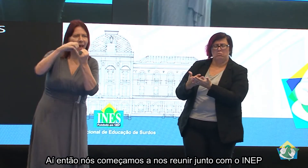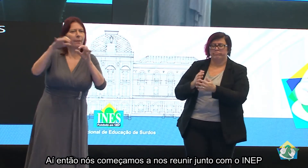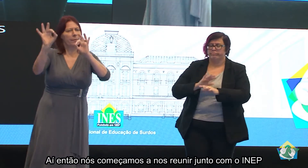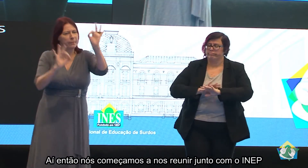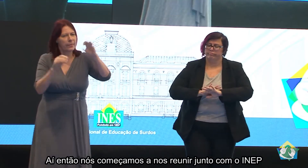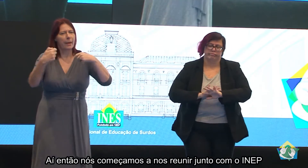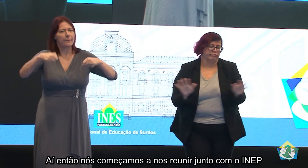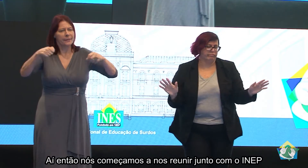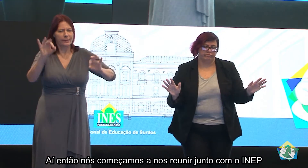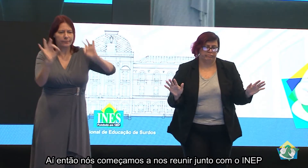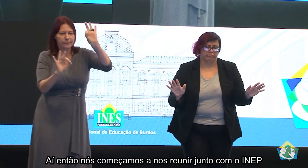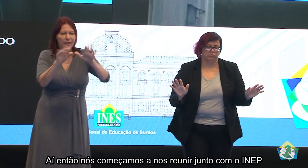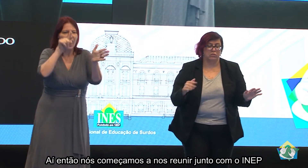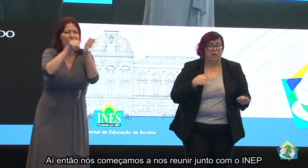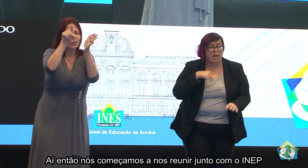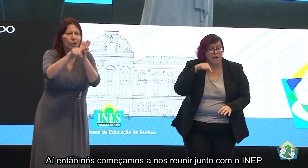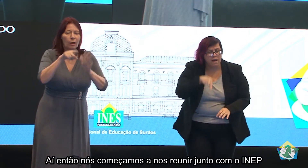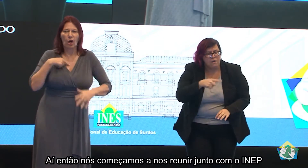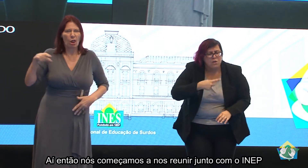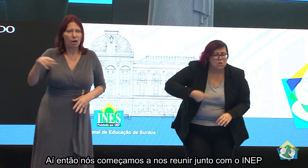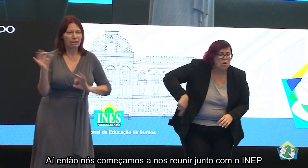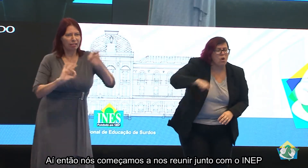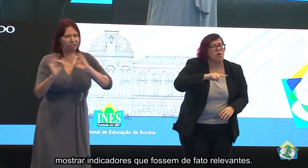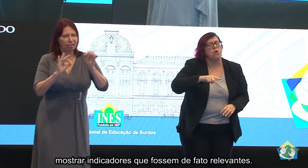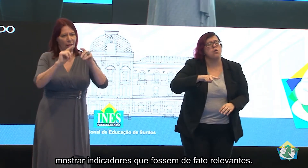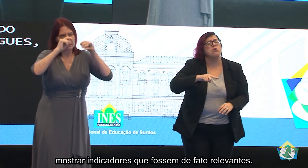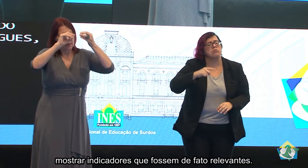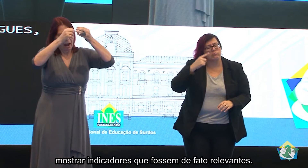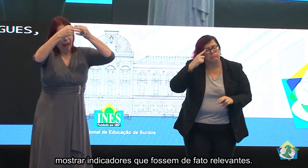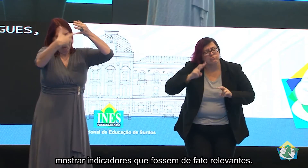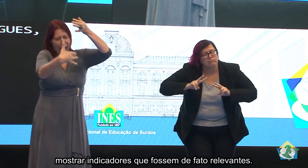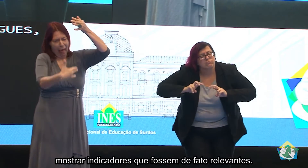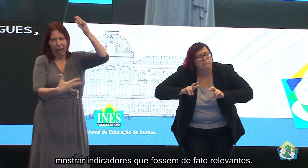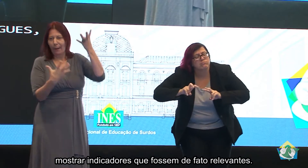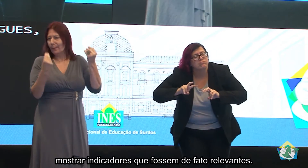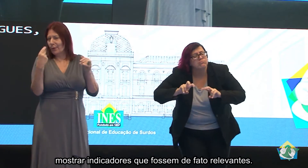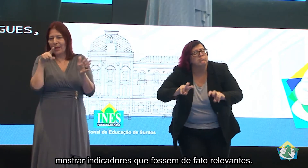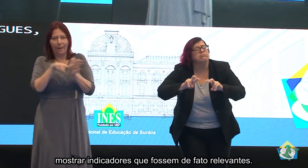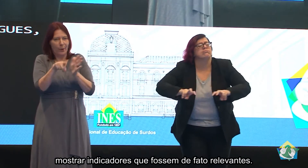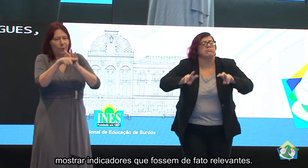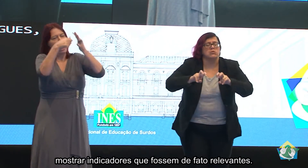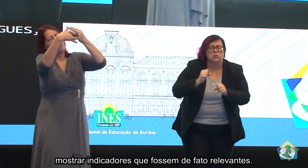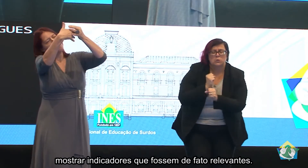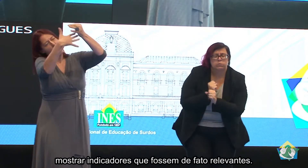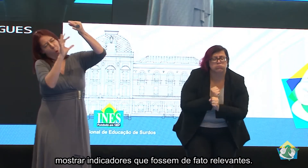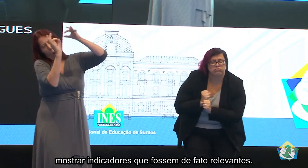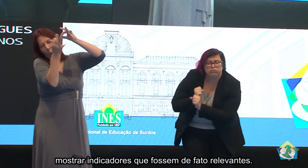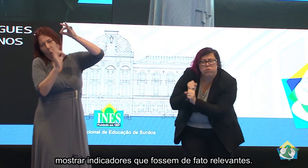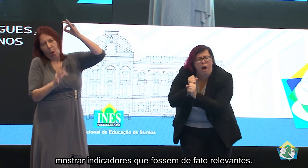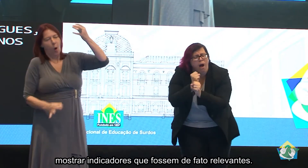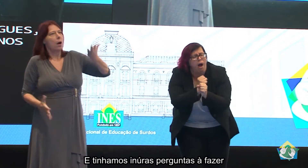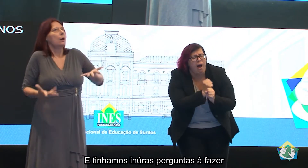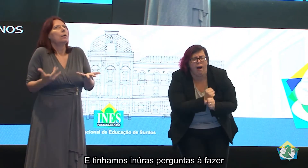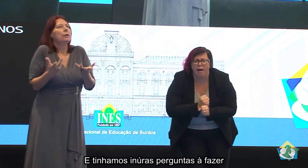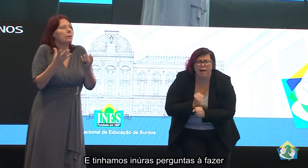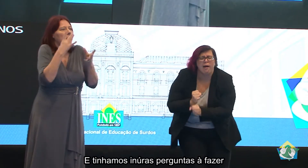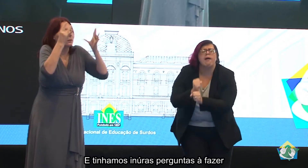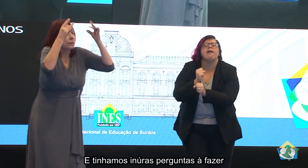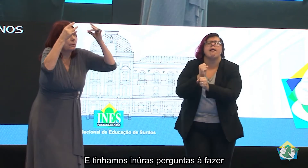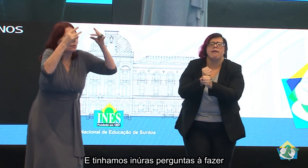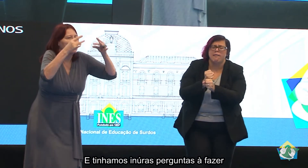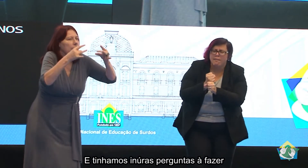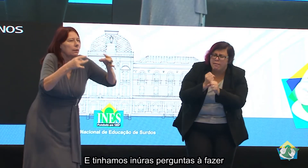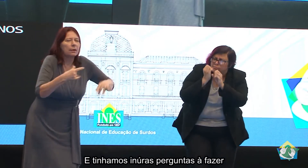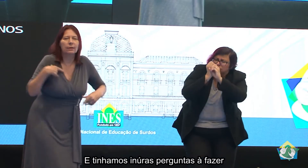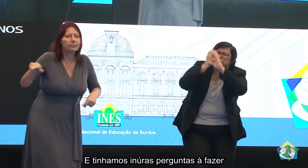nós começamos a nos reunir junto com o INEP, mostrar indicadores que fossem de fato relevantes, e eles